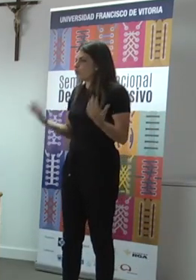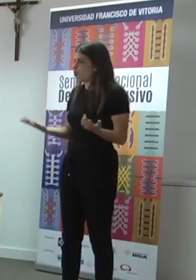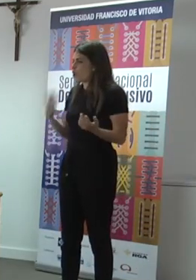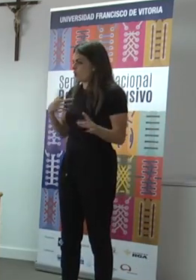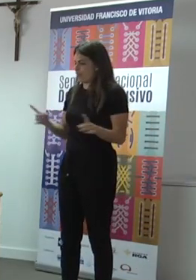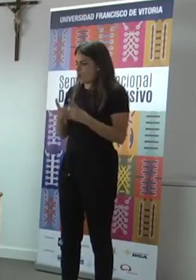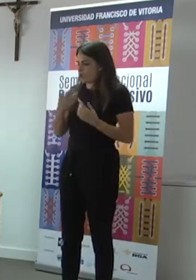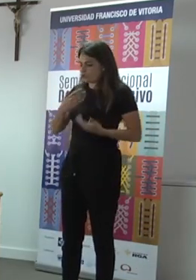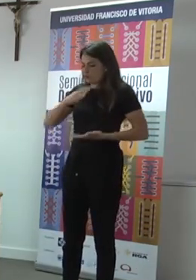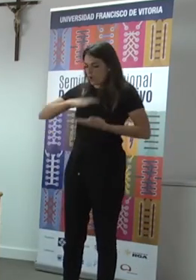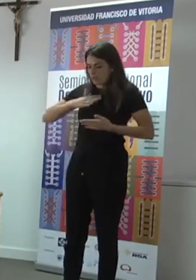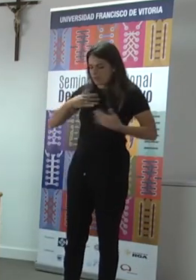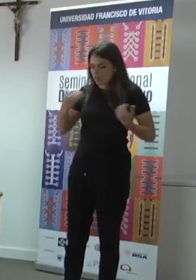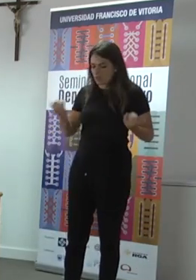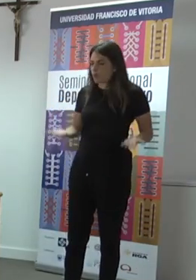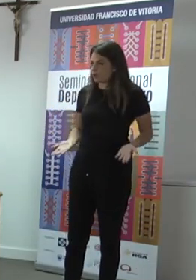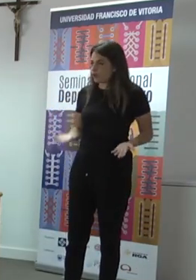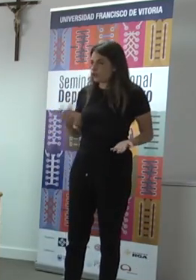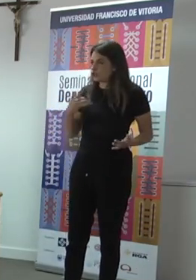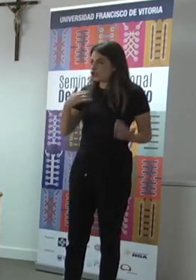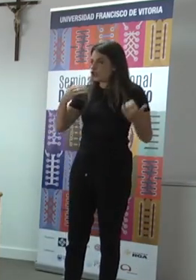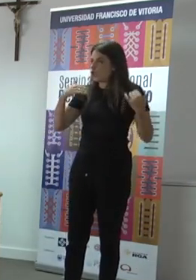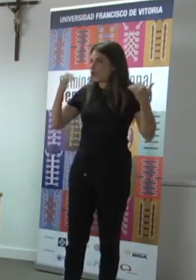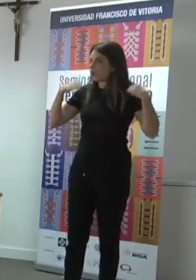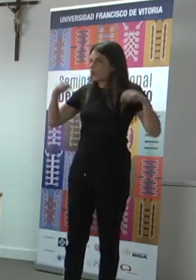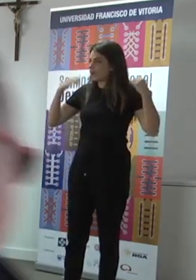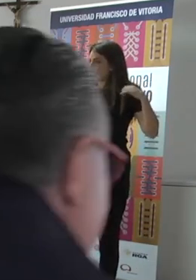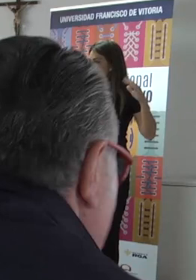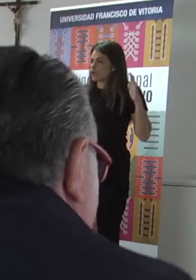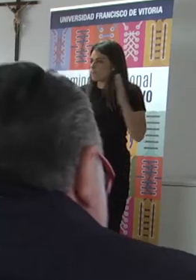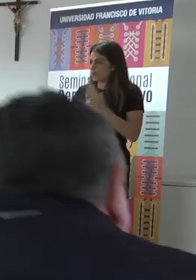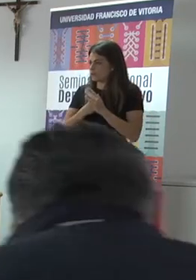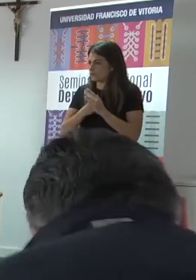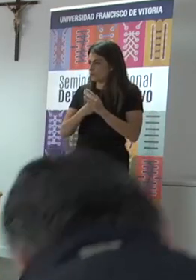yo ser capaz de hacer mi mejor ejercicio o dar mi mayor rendimiento.